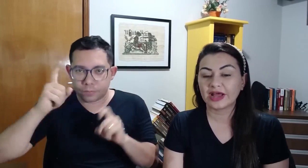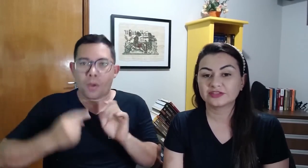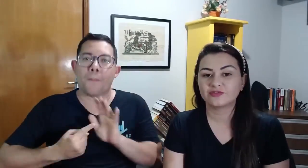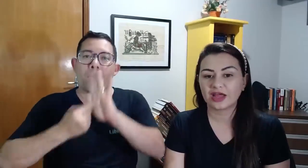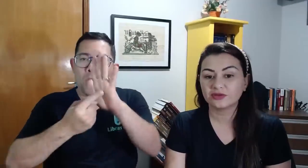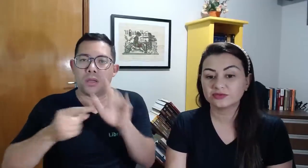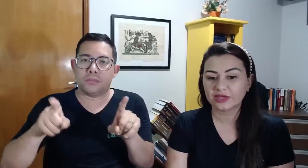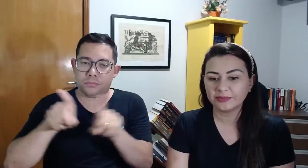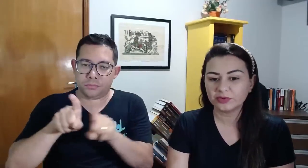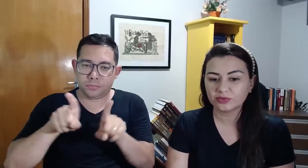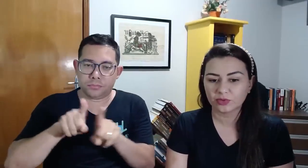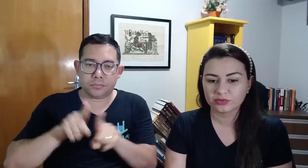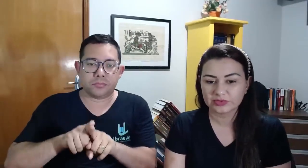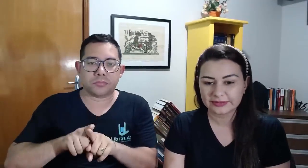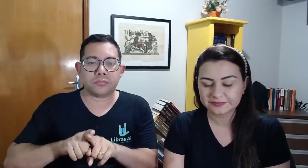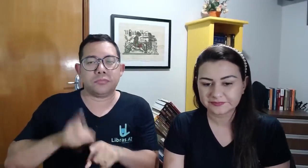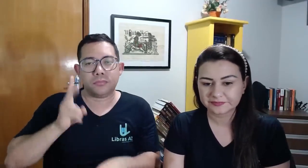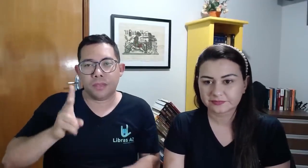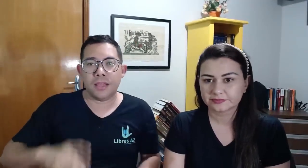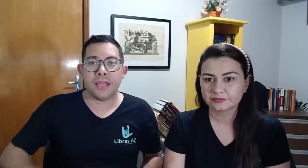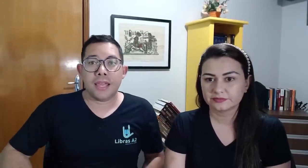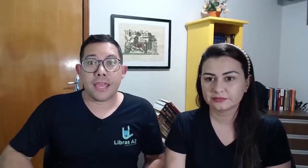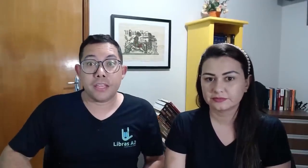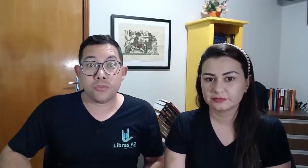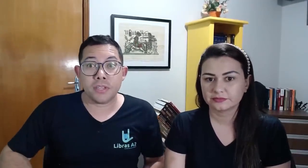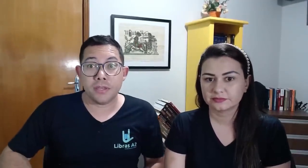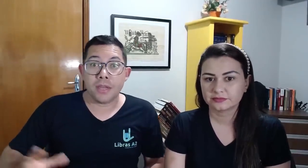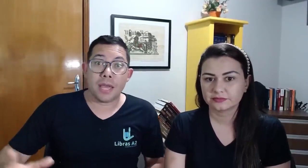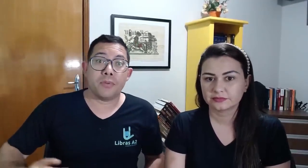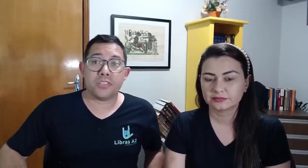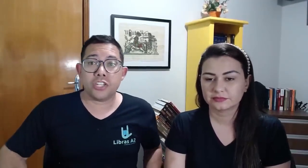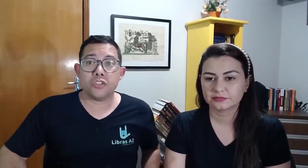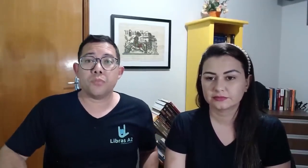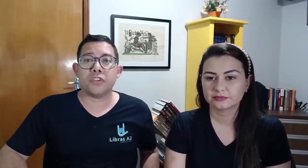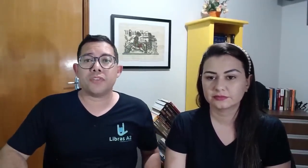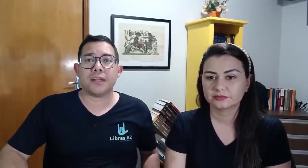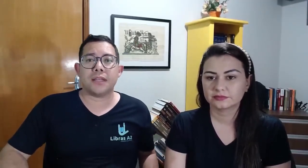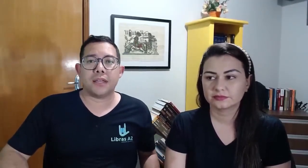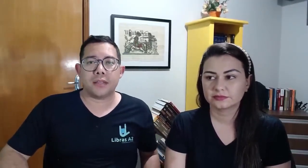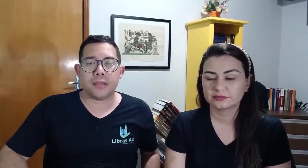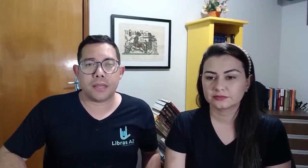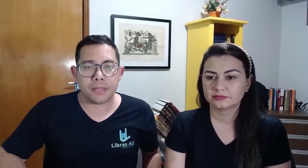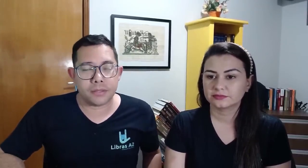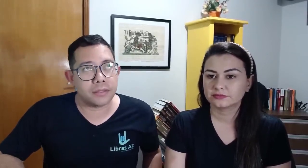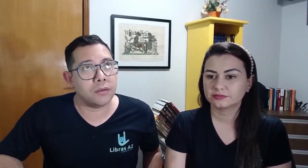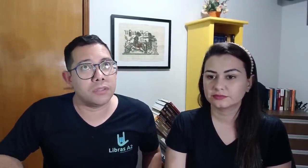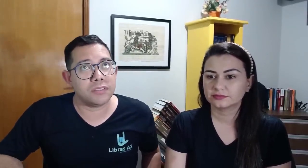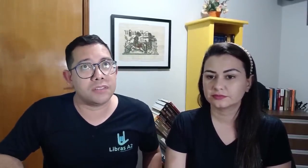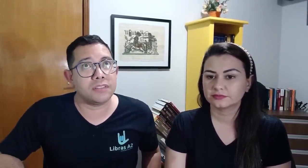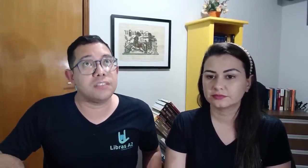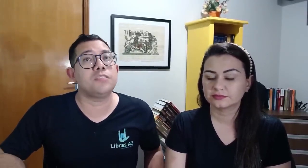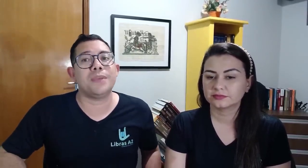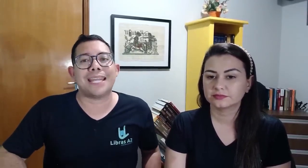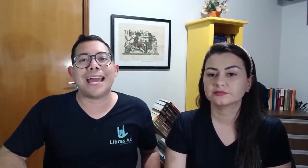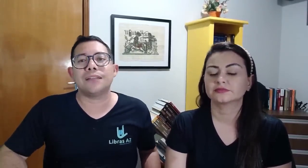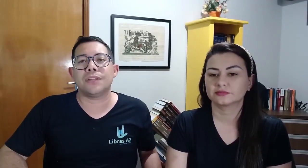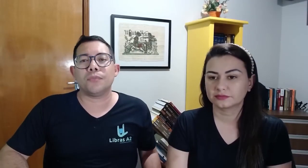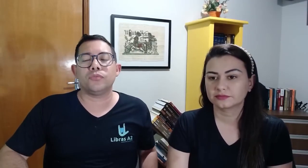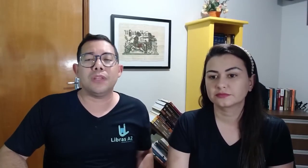corporais falam o tempo todo, né? É isso aí. É por isso que a gente não pode ficar tão, às vezes, desesperado, né? Meu Deus,